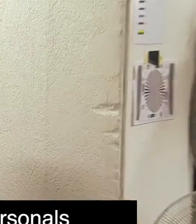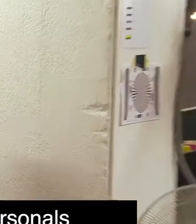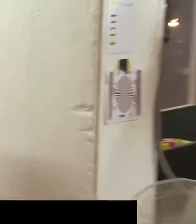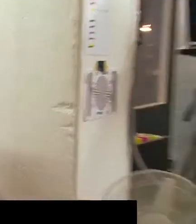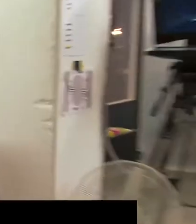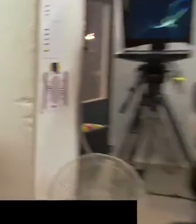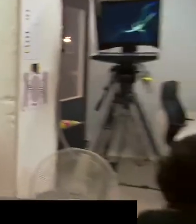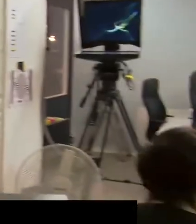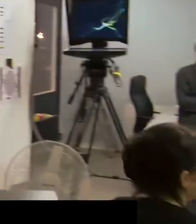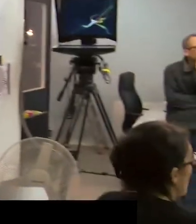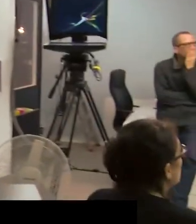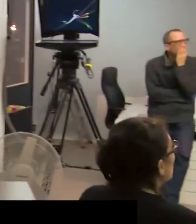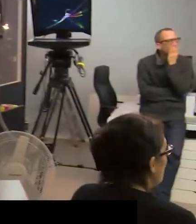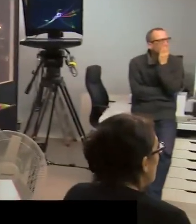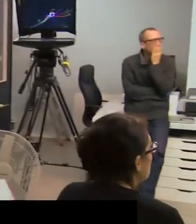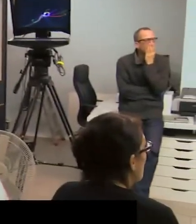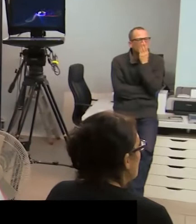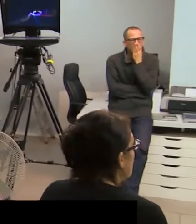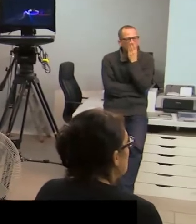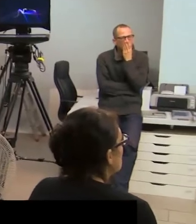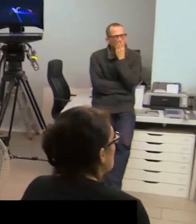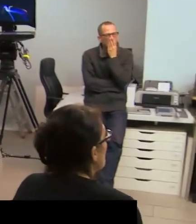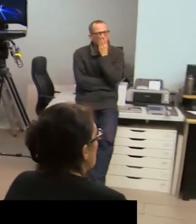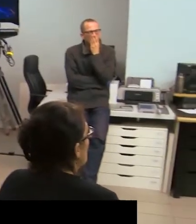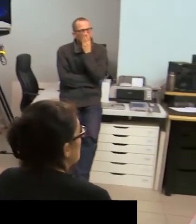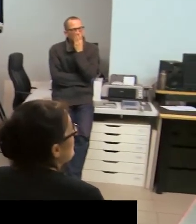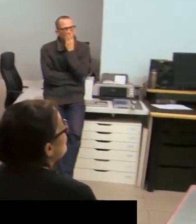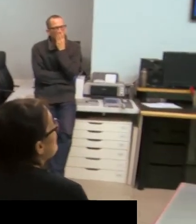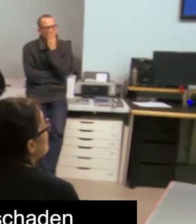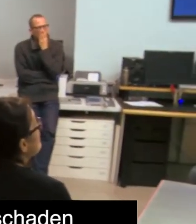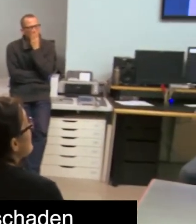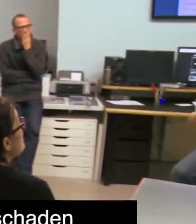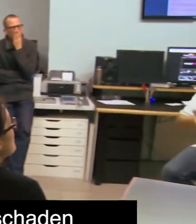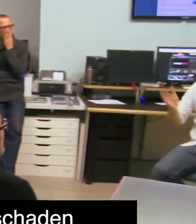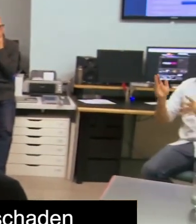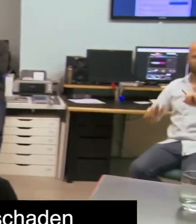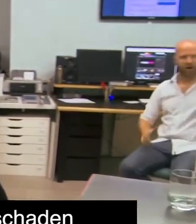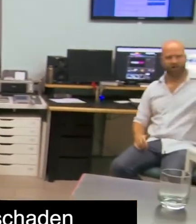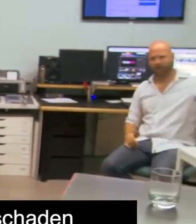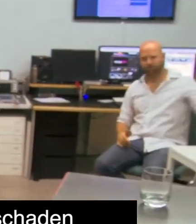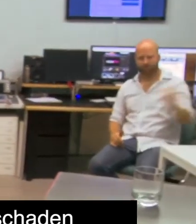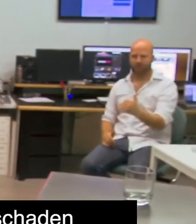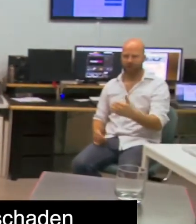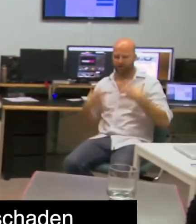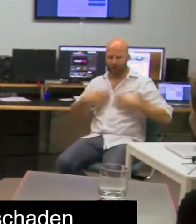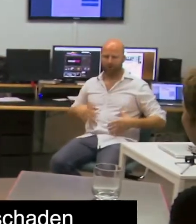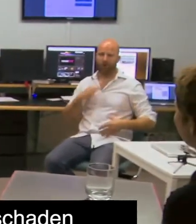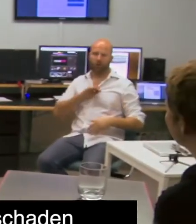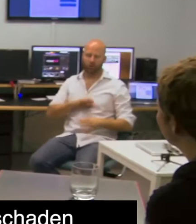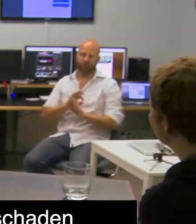Genau. Also einen Autounfall habe ich mal erlebt. Also zum Glück war nichts sehr schlimm, aber total Schaden.